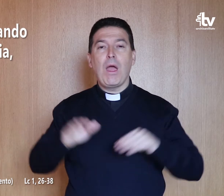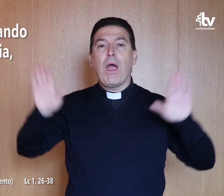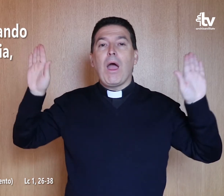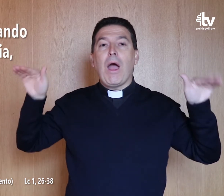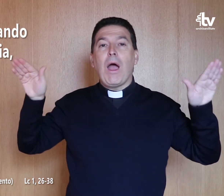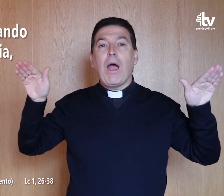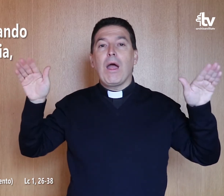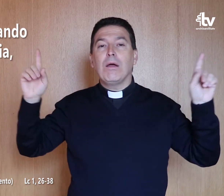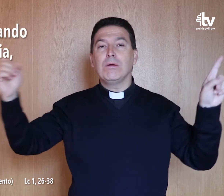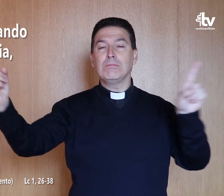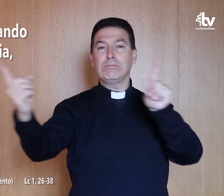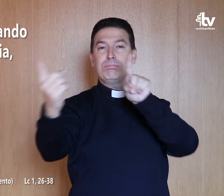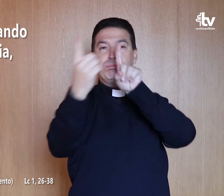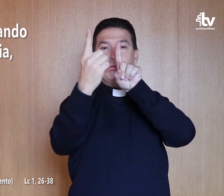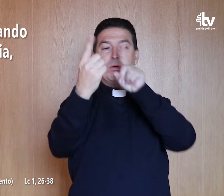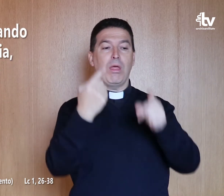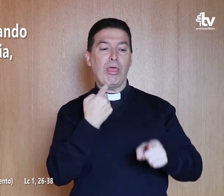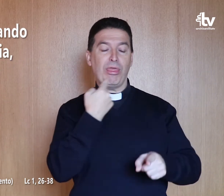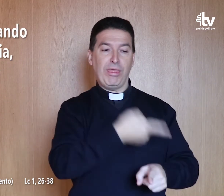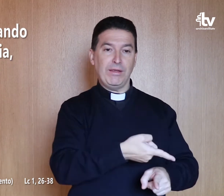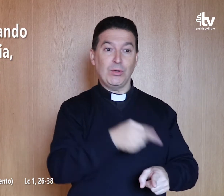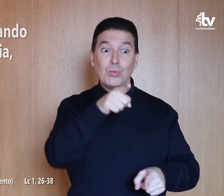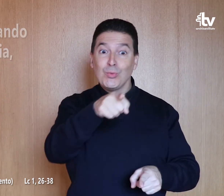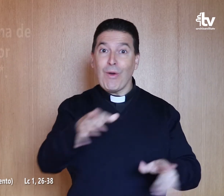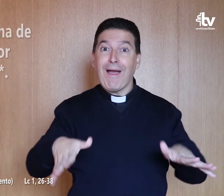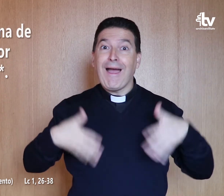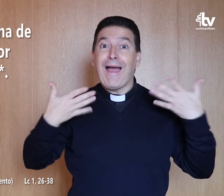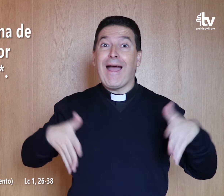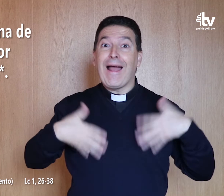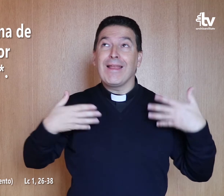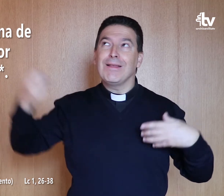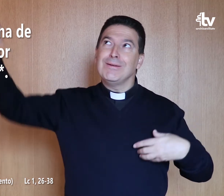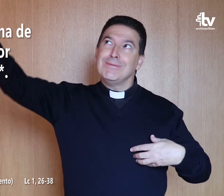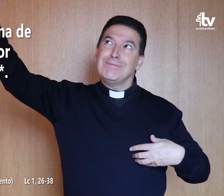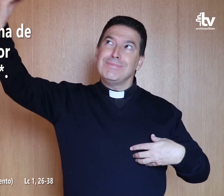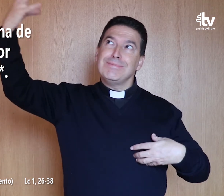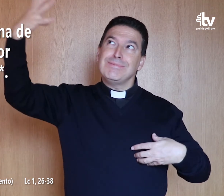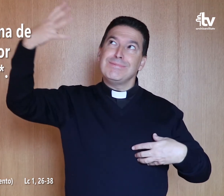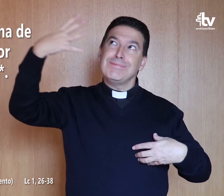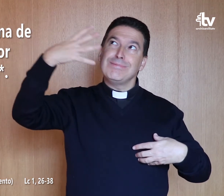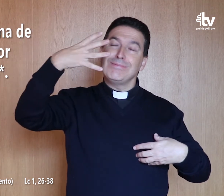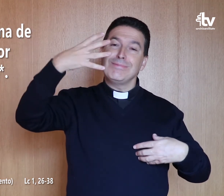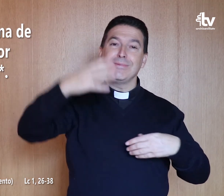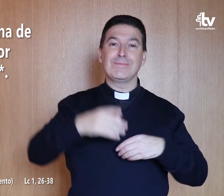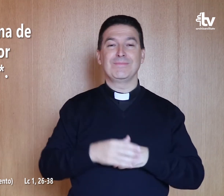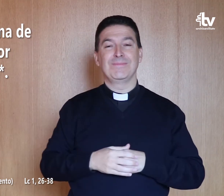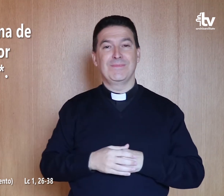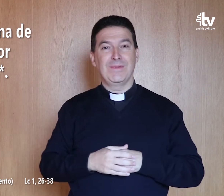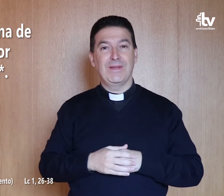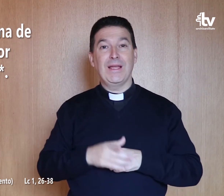ángel, entrando en su presencia, dijo, Alégrate, llena de gracia, el Señor está contigo.